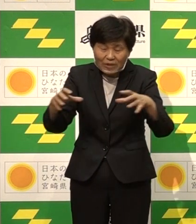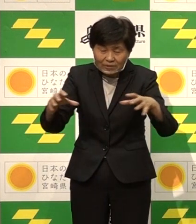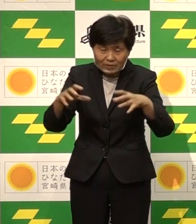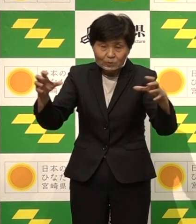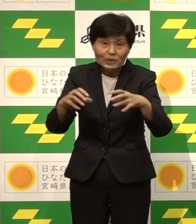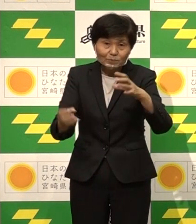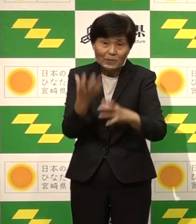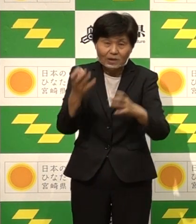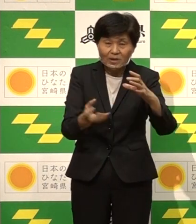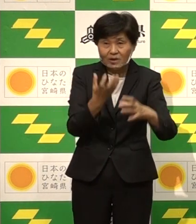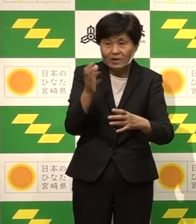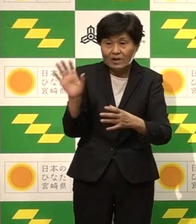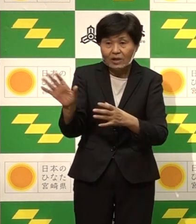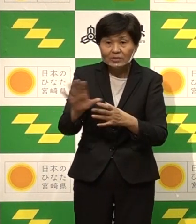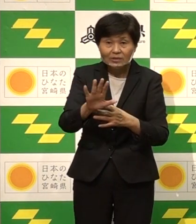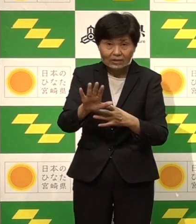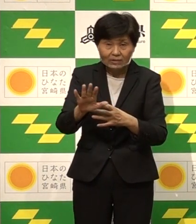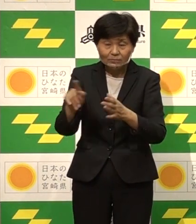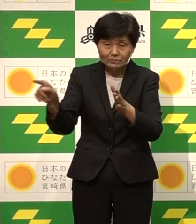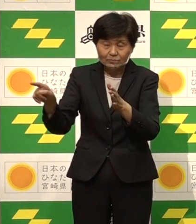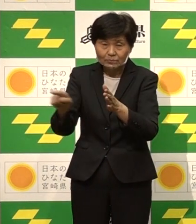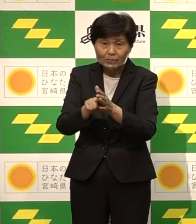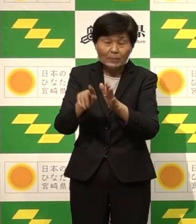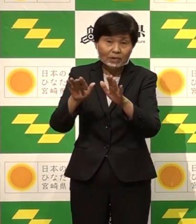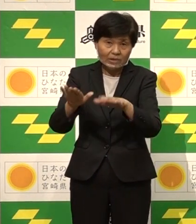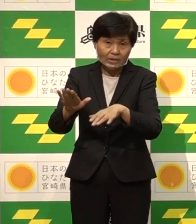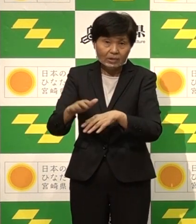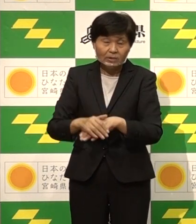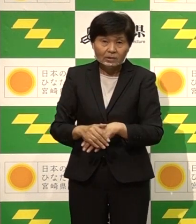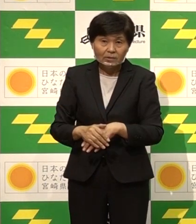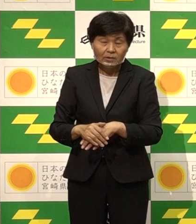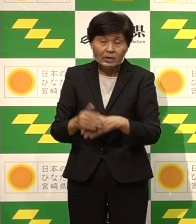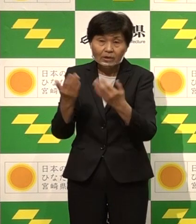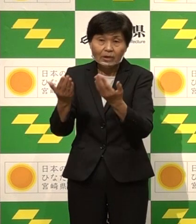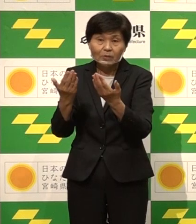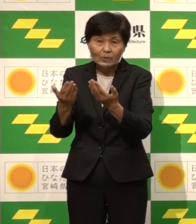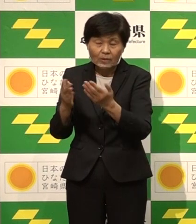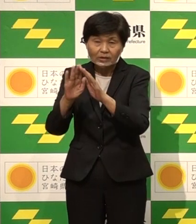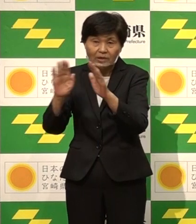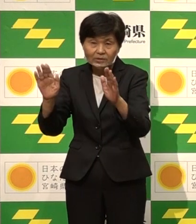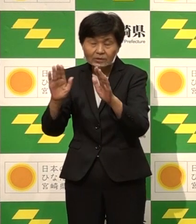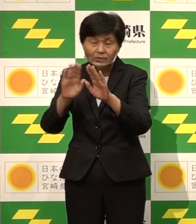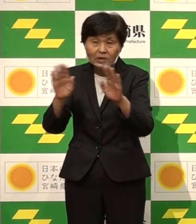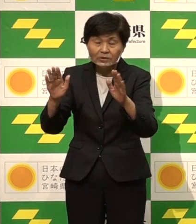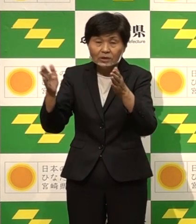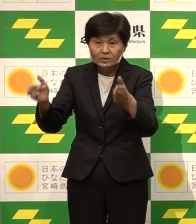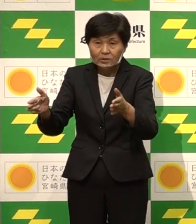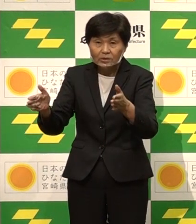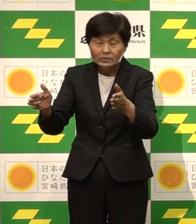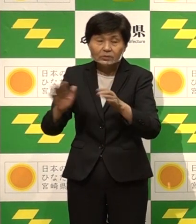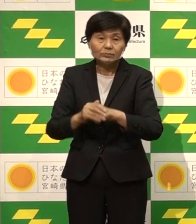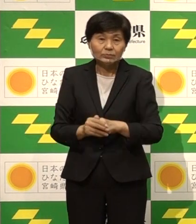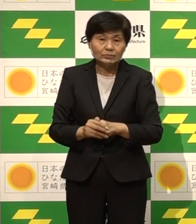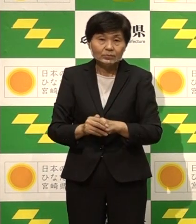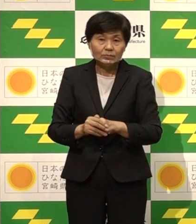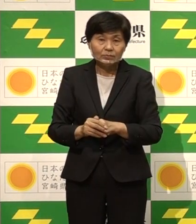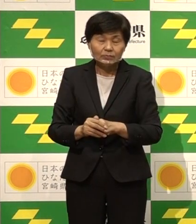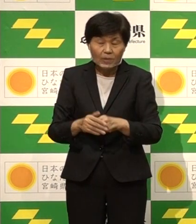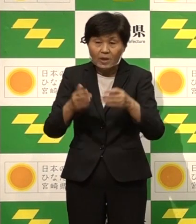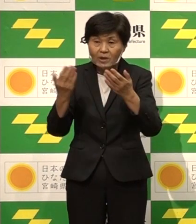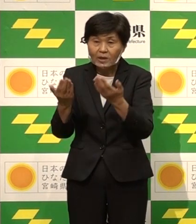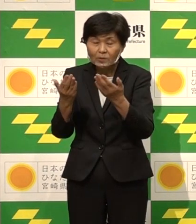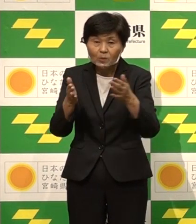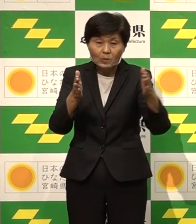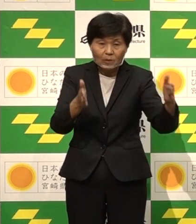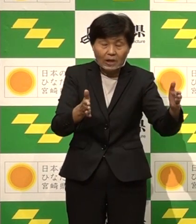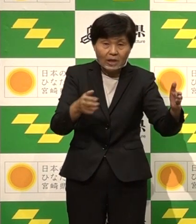ります。それをいかに防いでいくかというところが学校が開いているところでの中心的な課題でありましたが、学校が夏休み